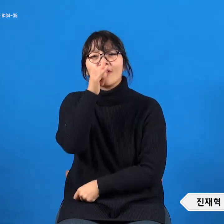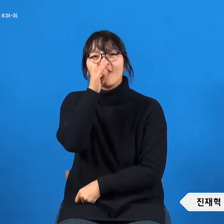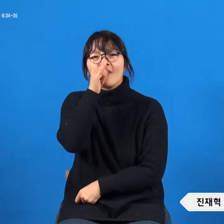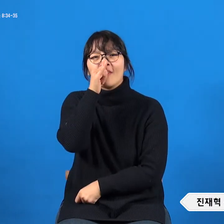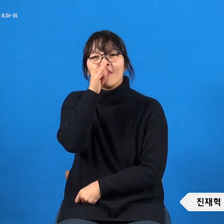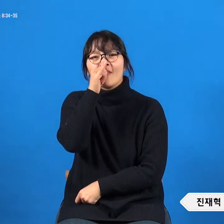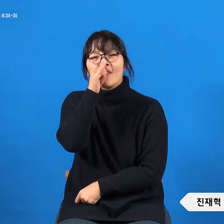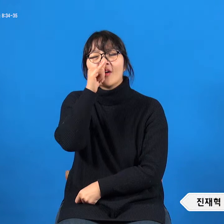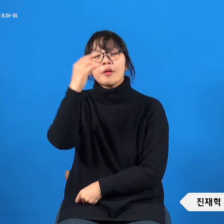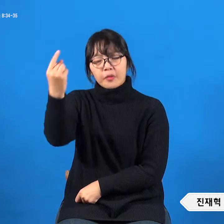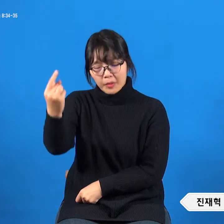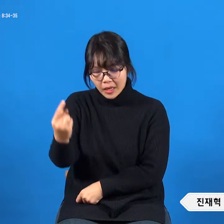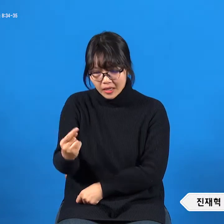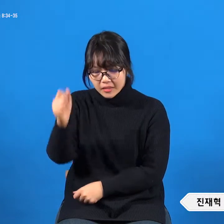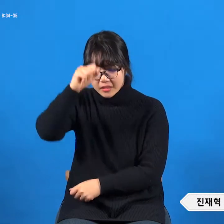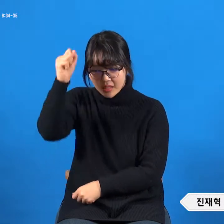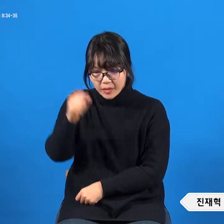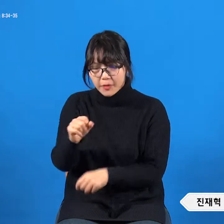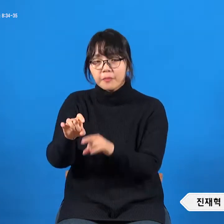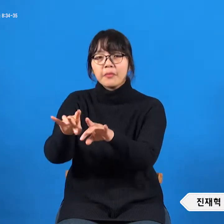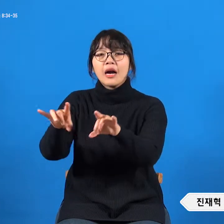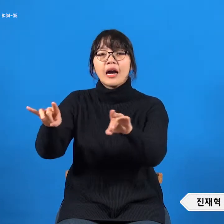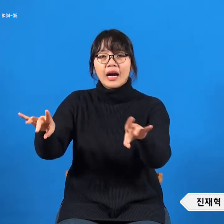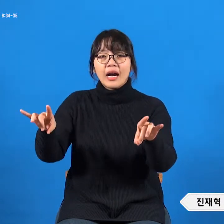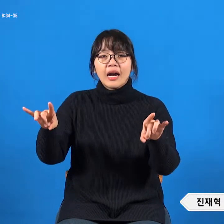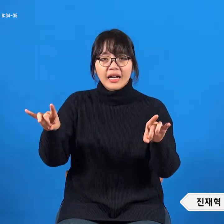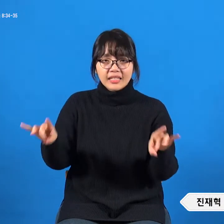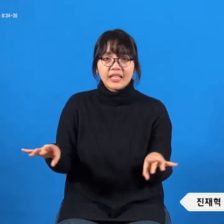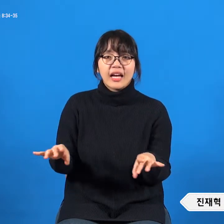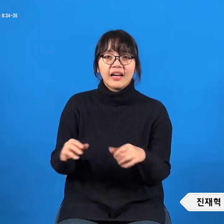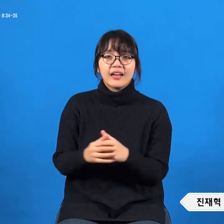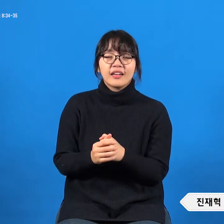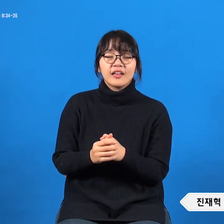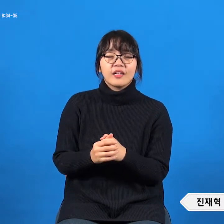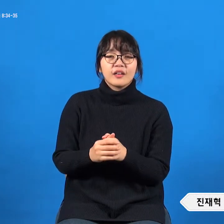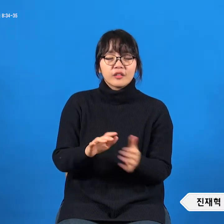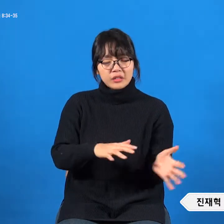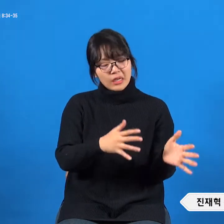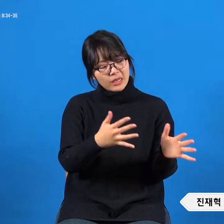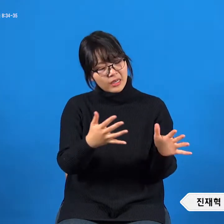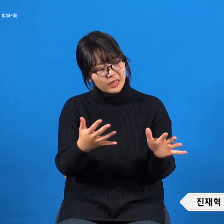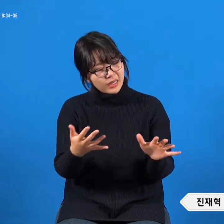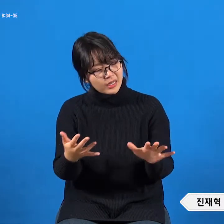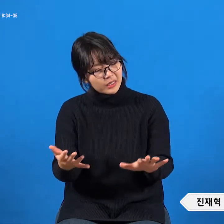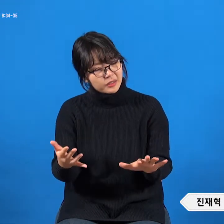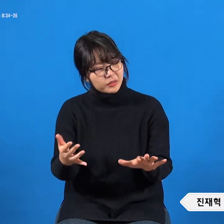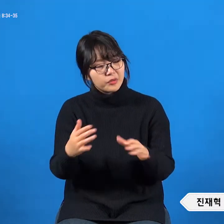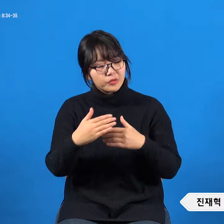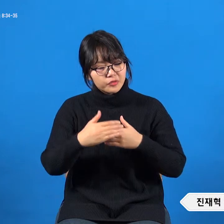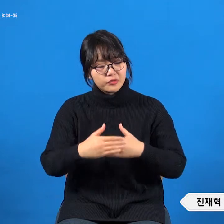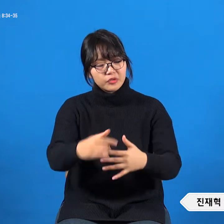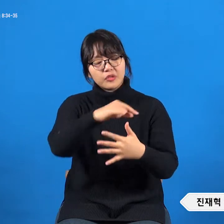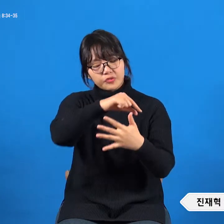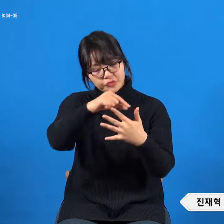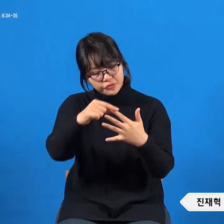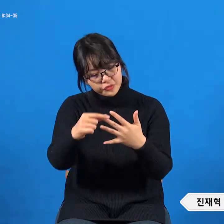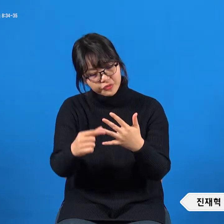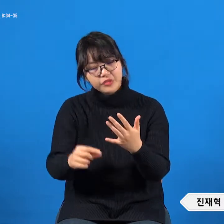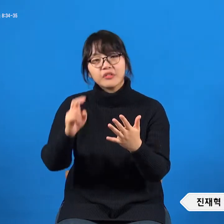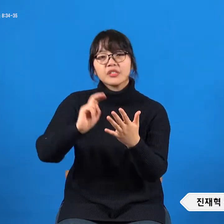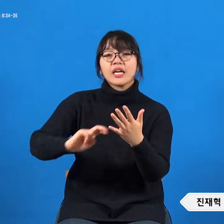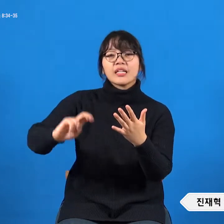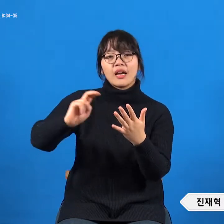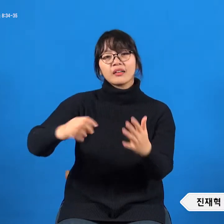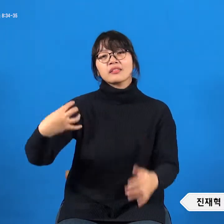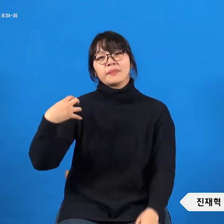때마다 새벽에 나오셔서 그 천국 환송 예배, 때로는 장지까지 귀한 성가대로